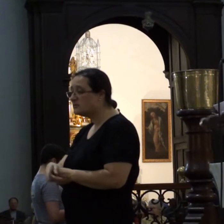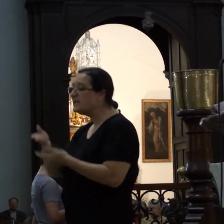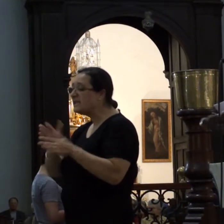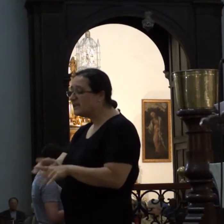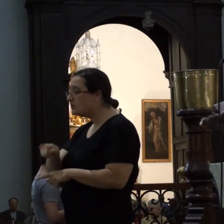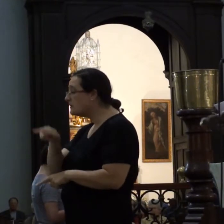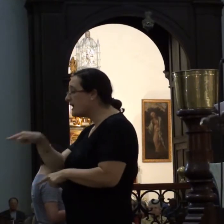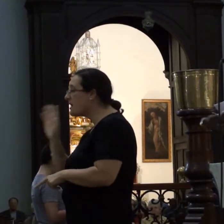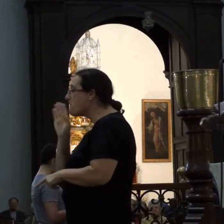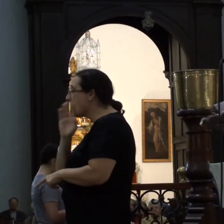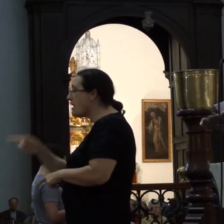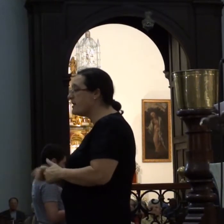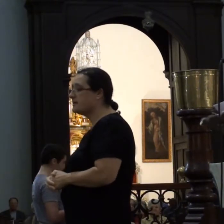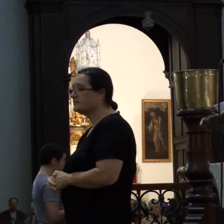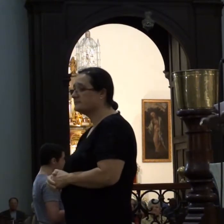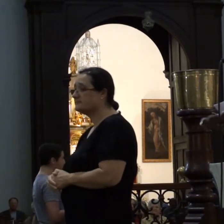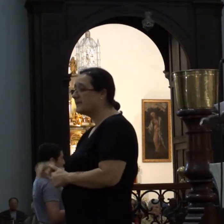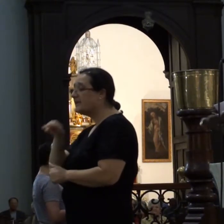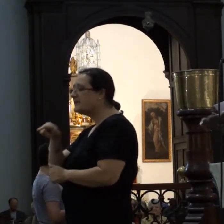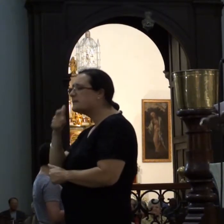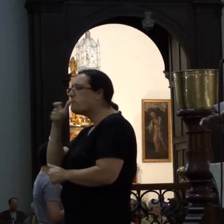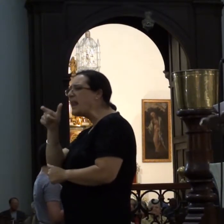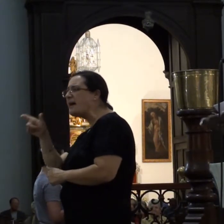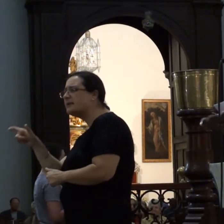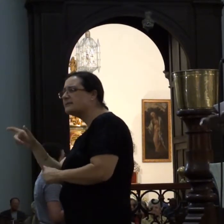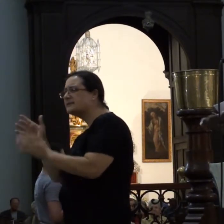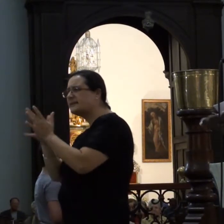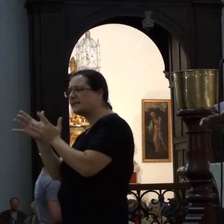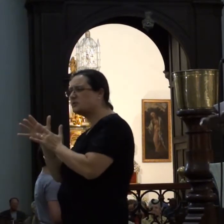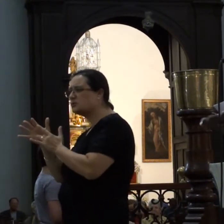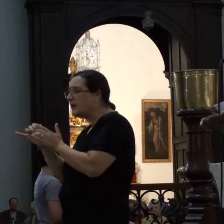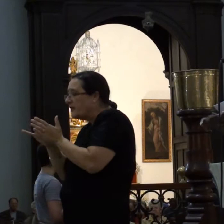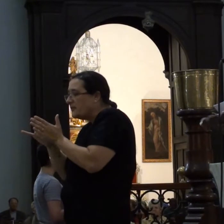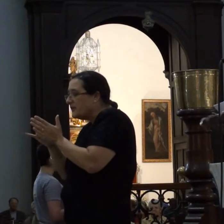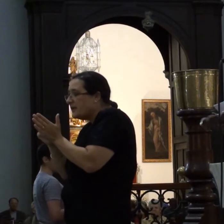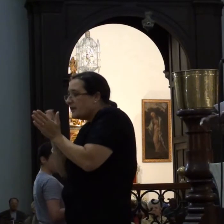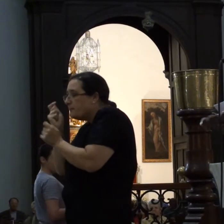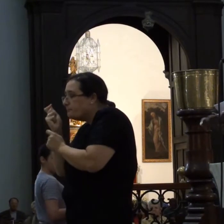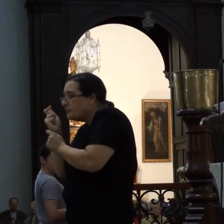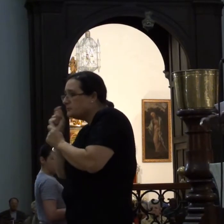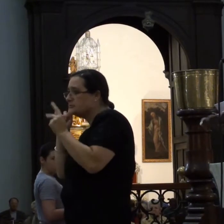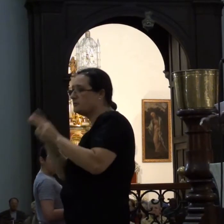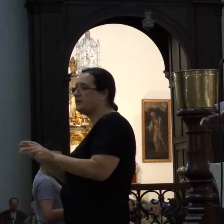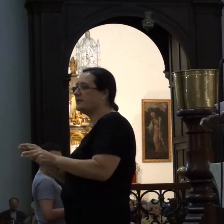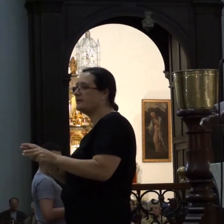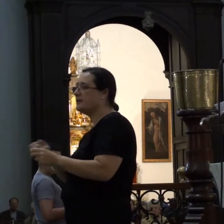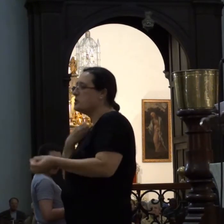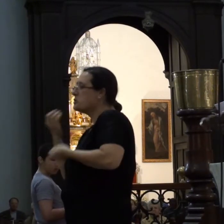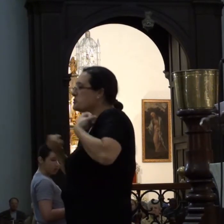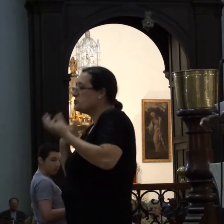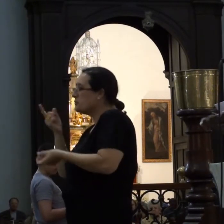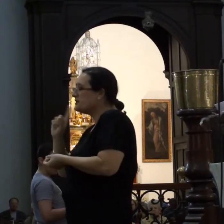tienes a tu madre estas palabras de Jesús al borde de la muerte no expresan primeramente